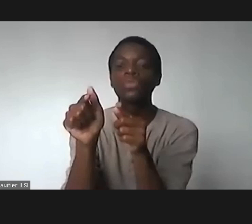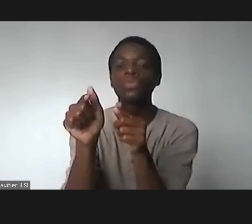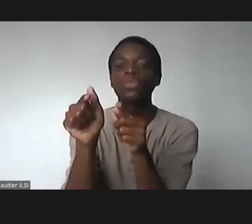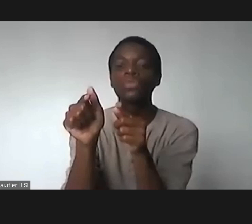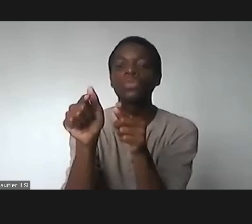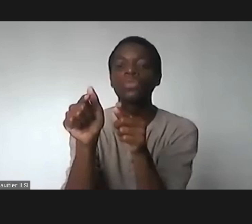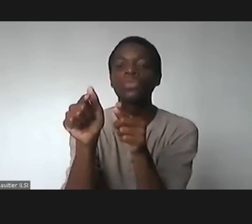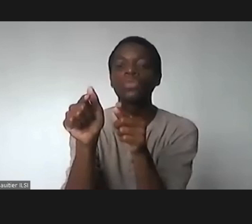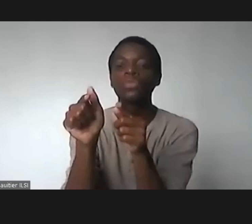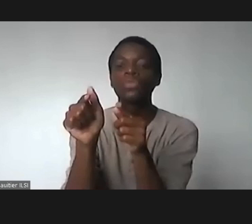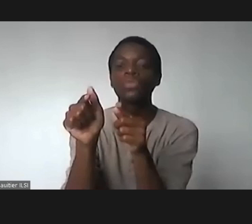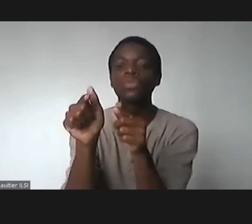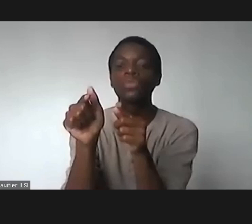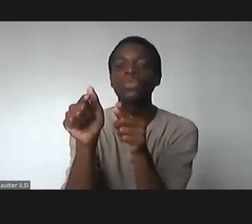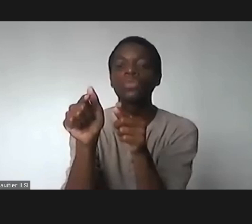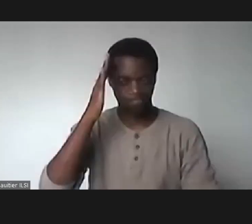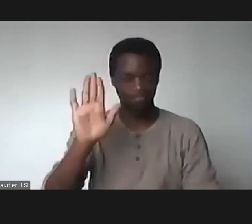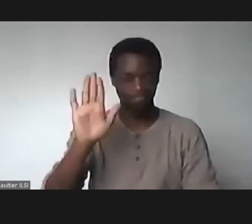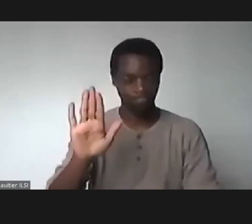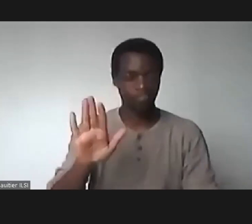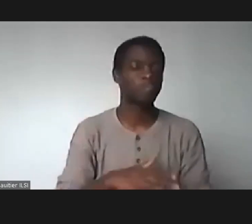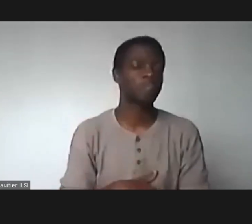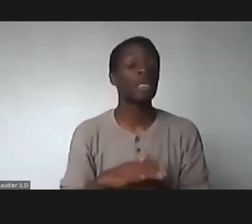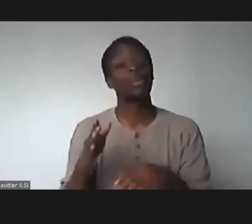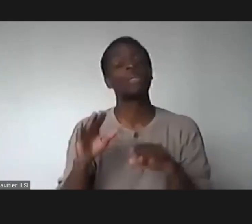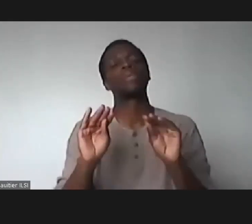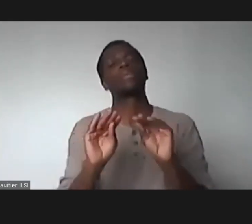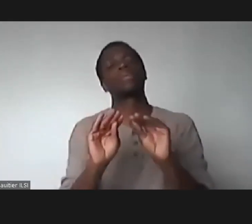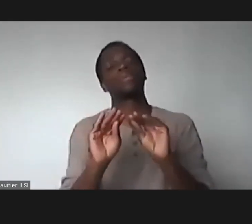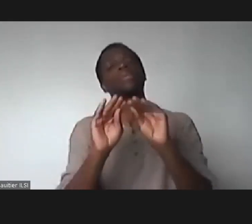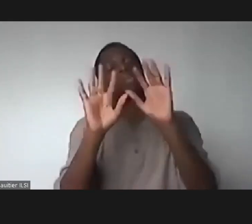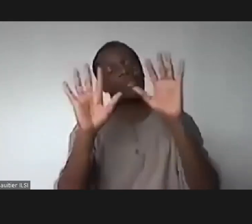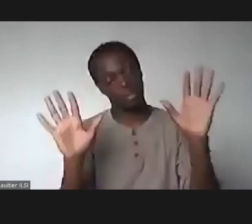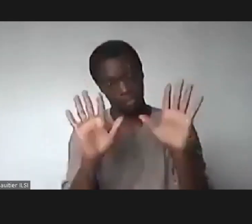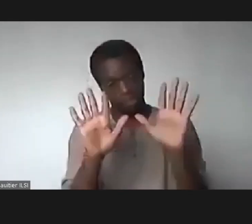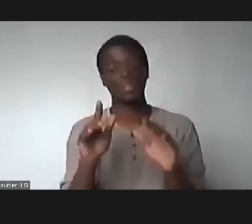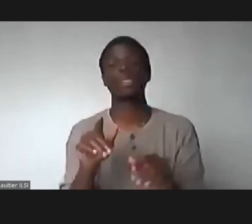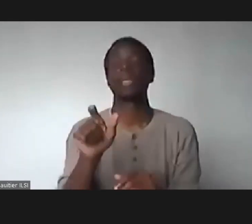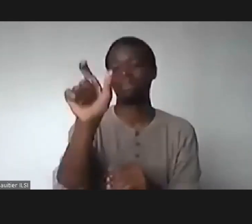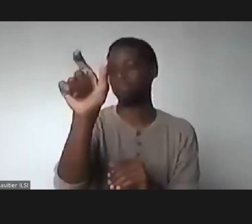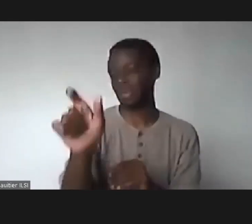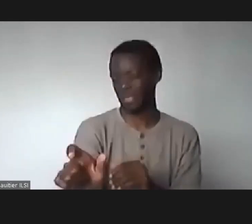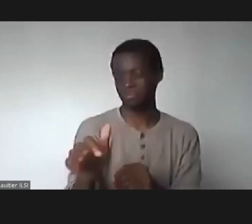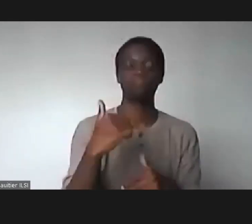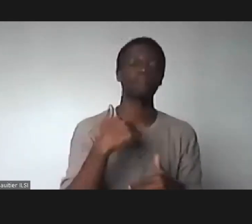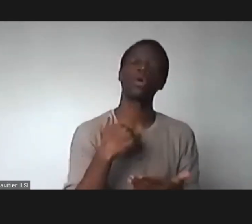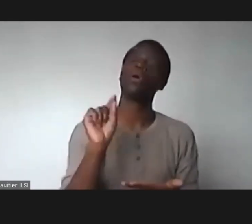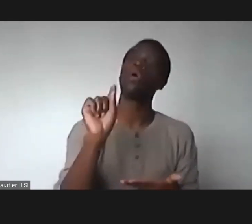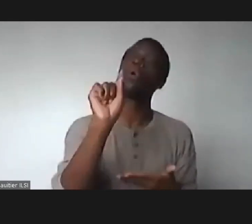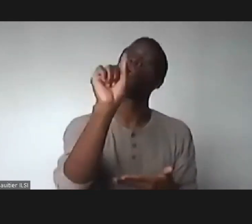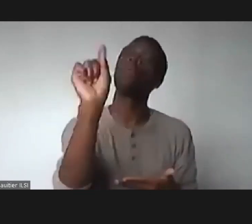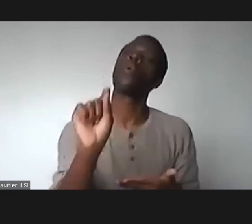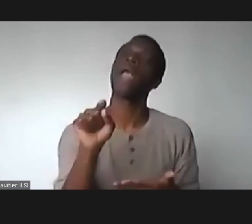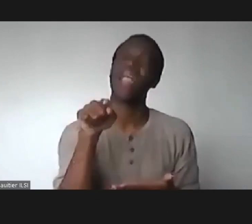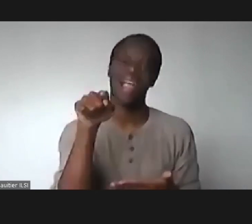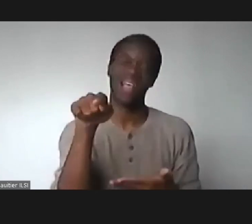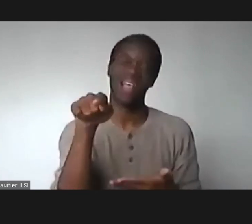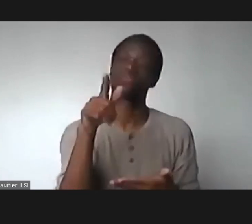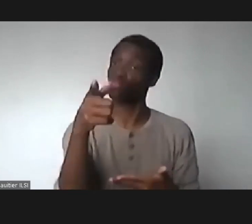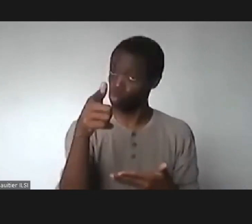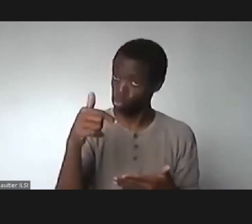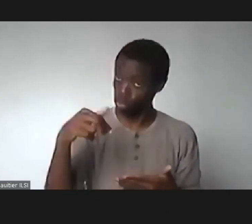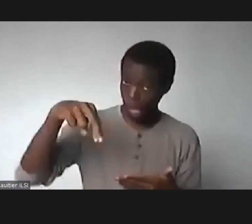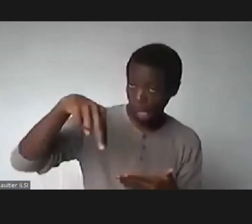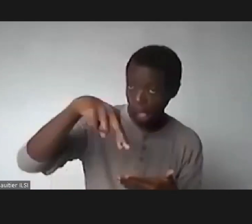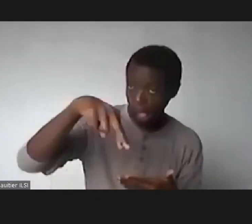lo que pasa es que, claro, como dice, si la persona responde que tiene mucha dificultad en poder de repente caminar y mucha dificultad en poder ver, aunque